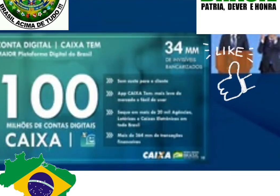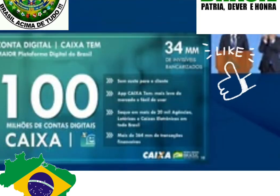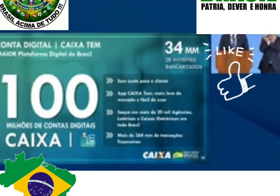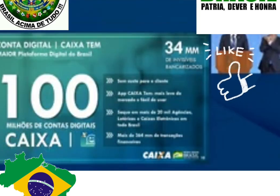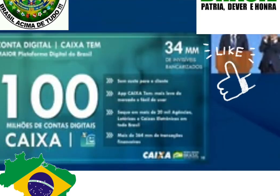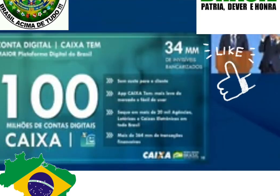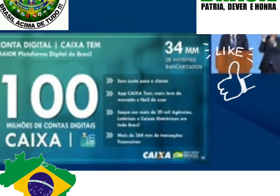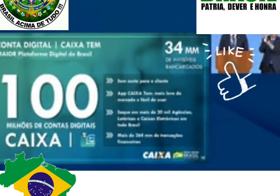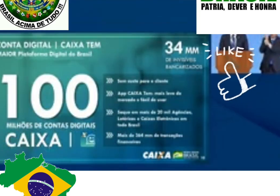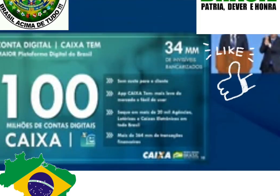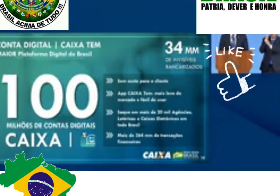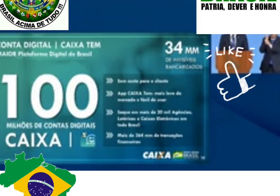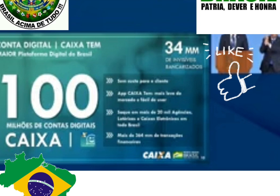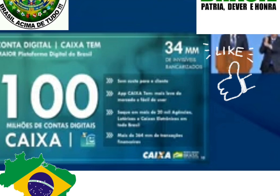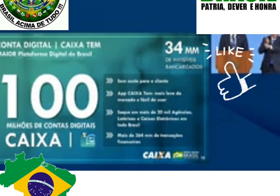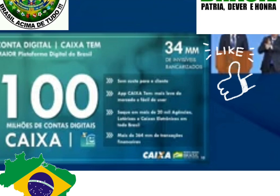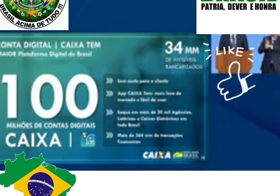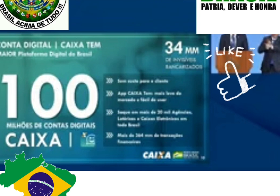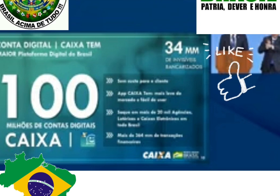foram bancarizados.